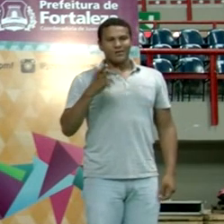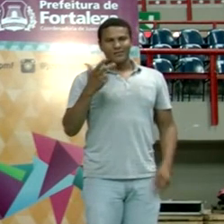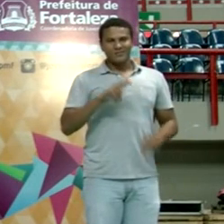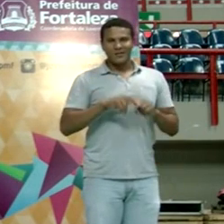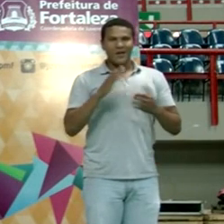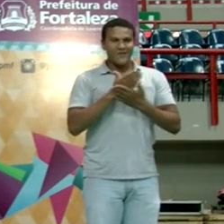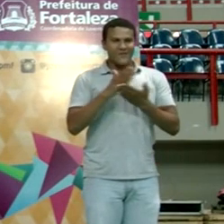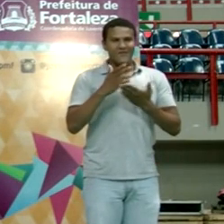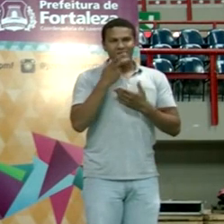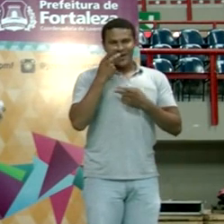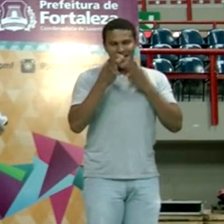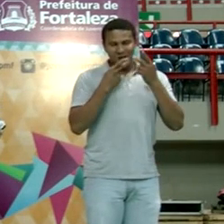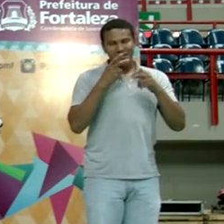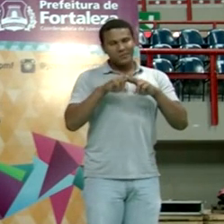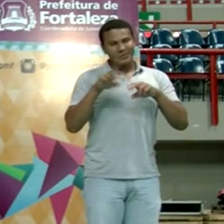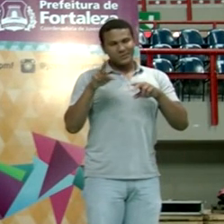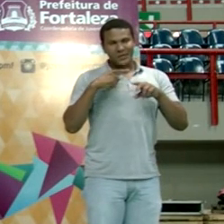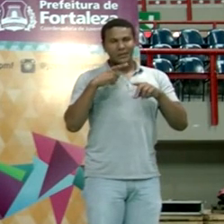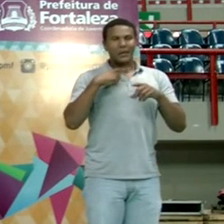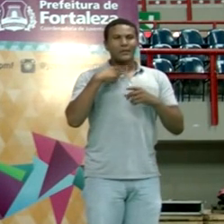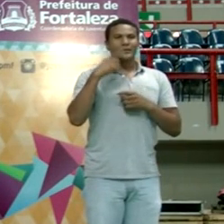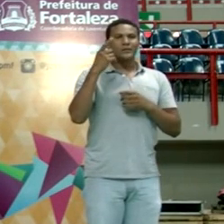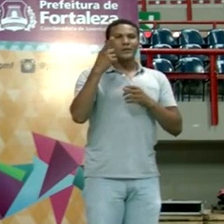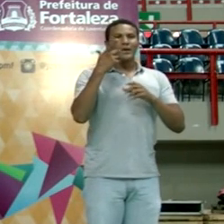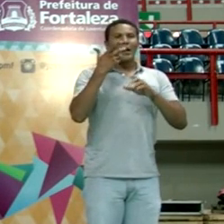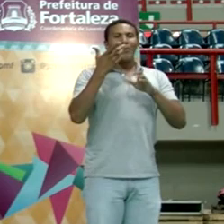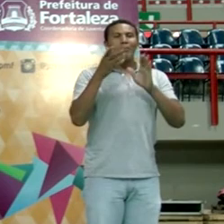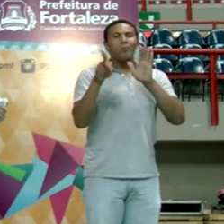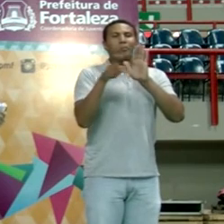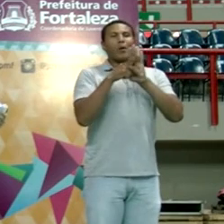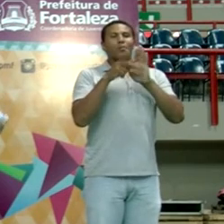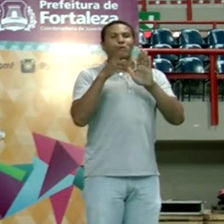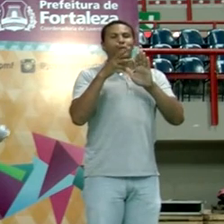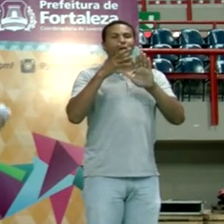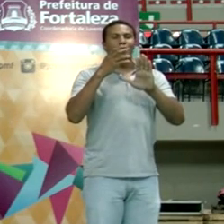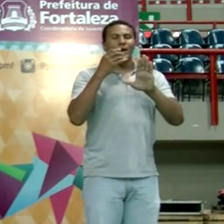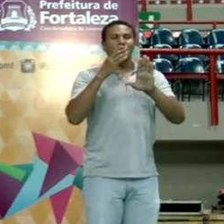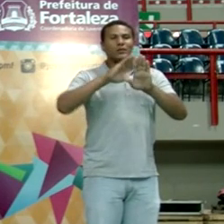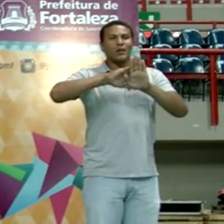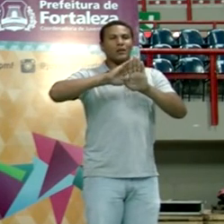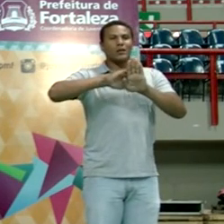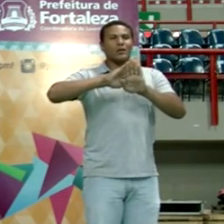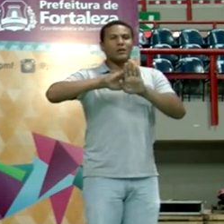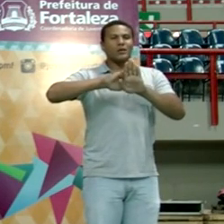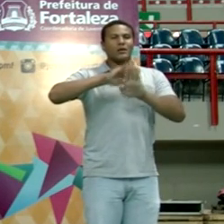uma questão ideológica, né? A propaganda ela é fundamental